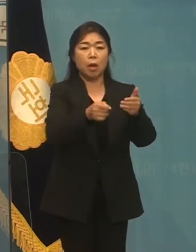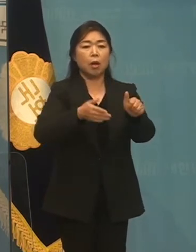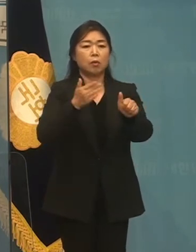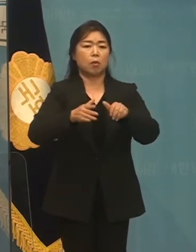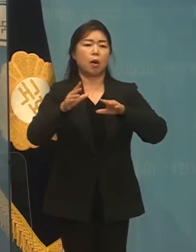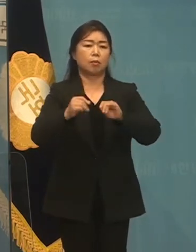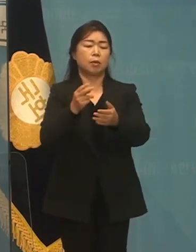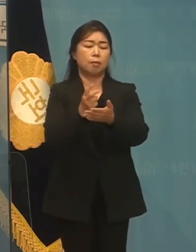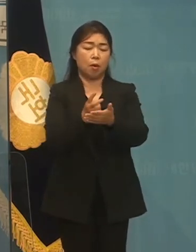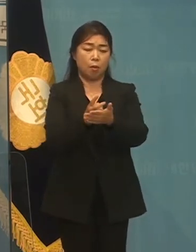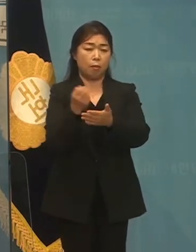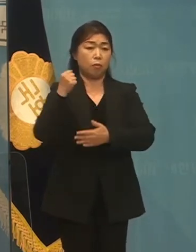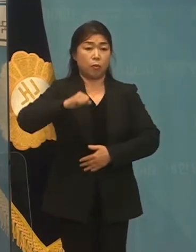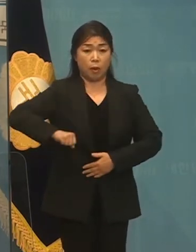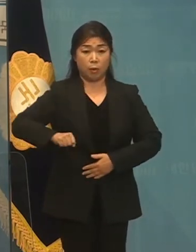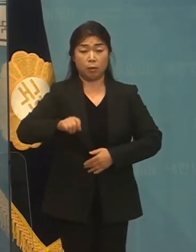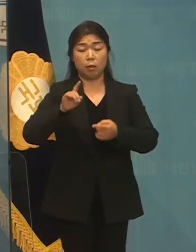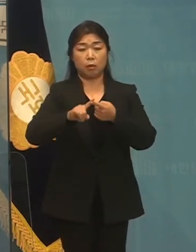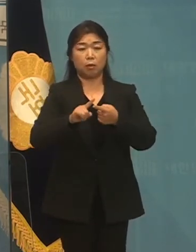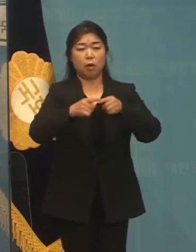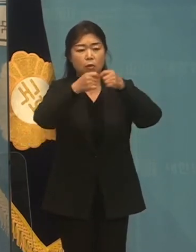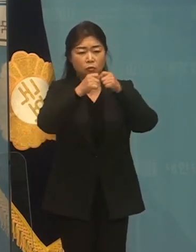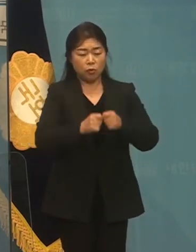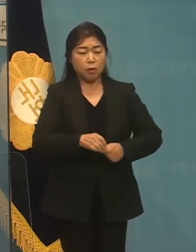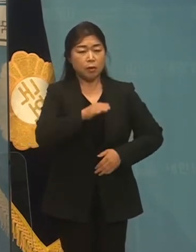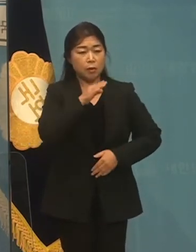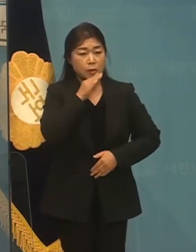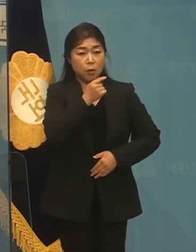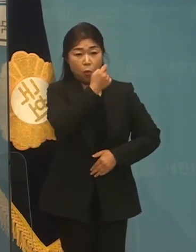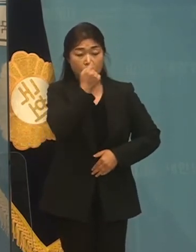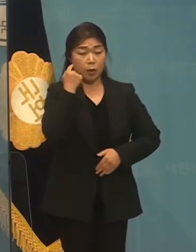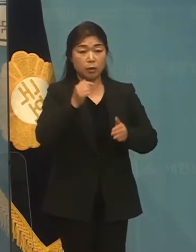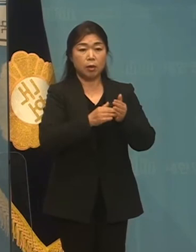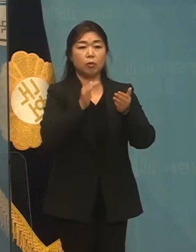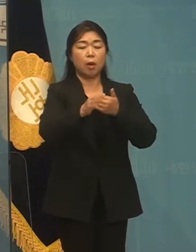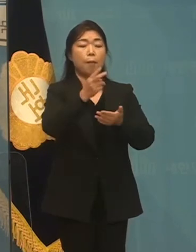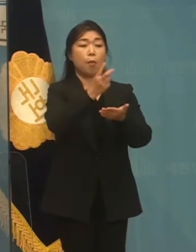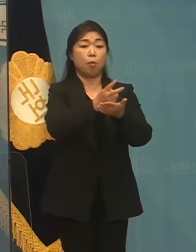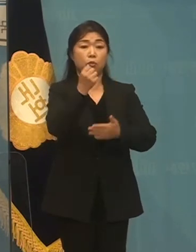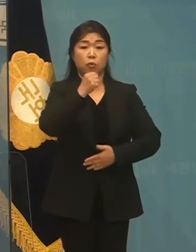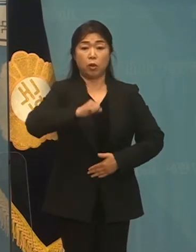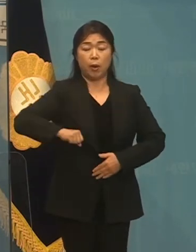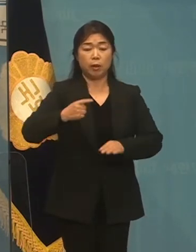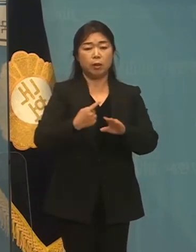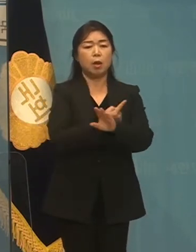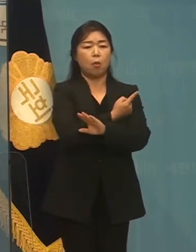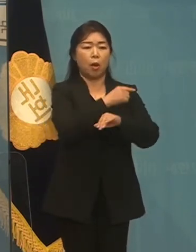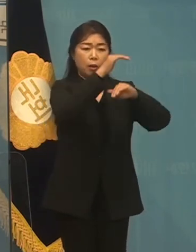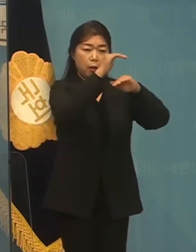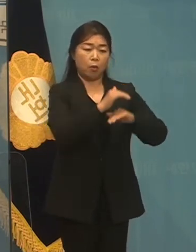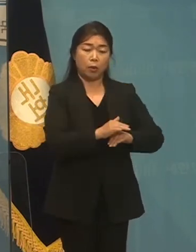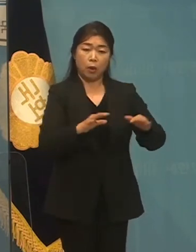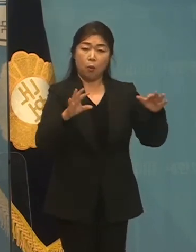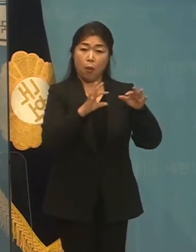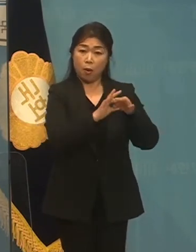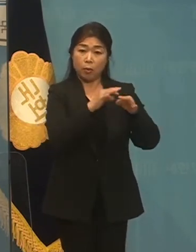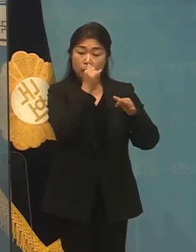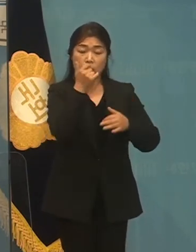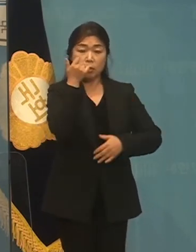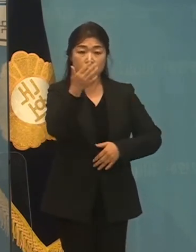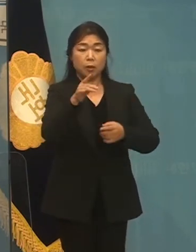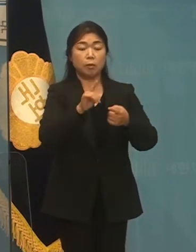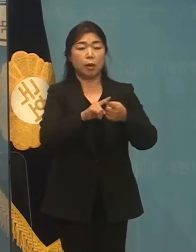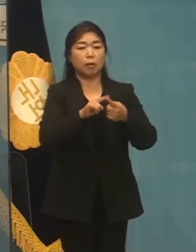판단하기 위해서는 구체적 사실관계를 확인해서 법 위반 예외 사유에 해당하는지